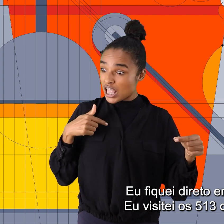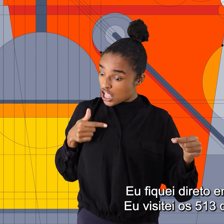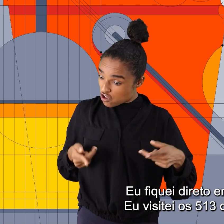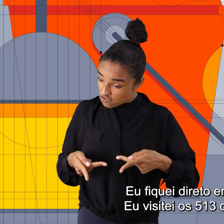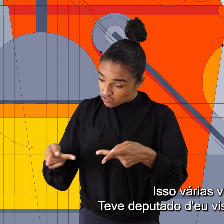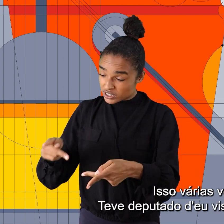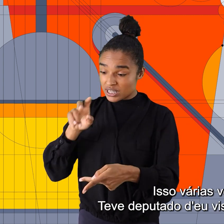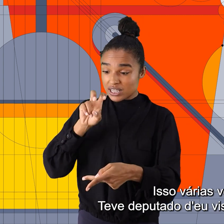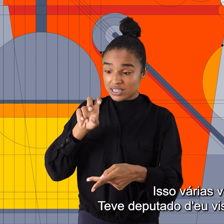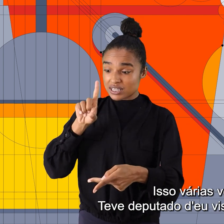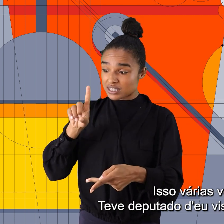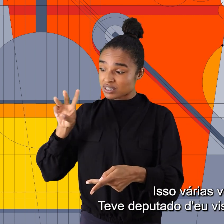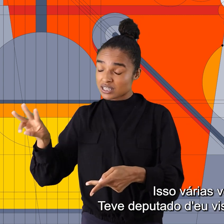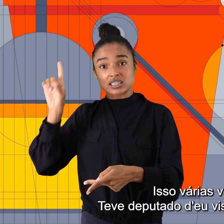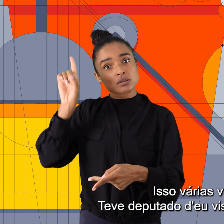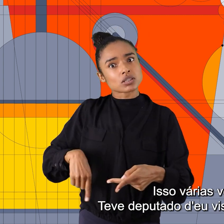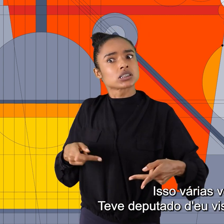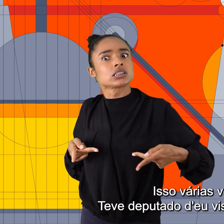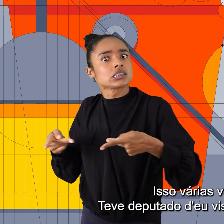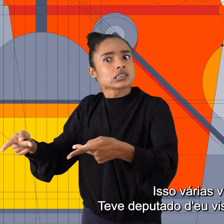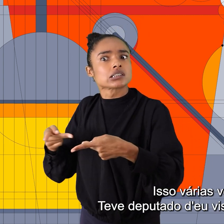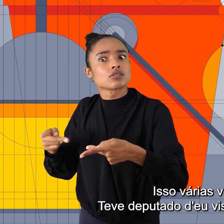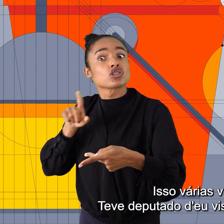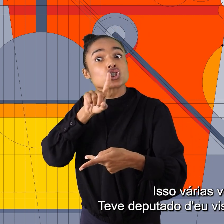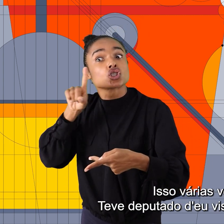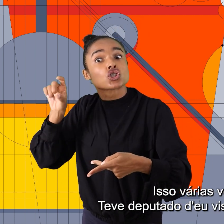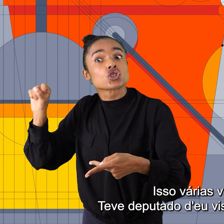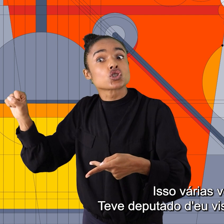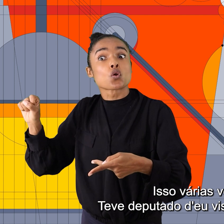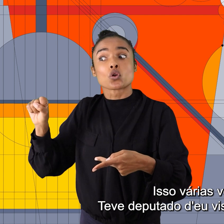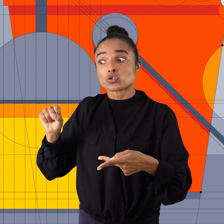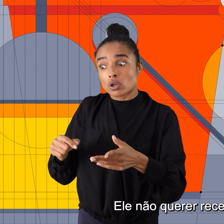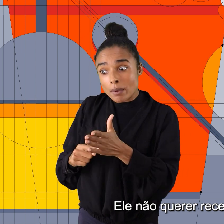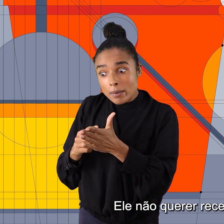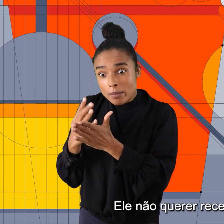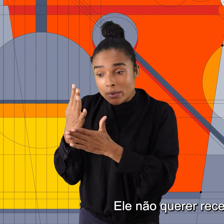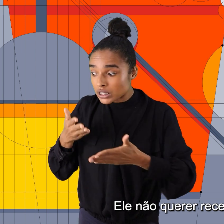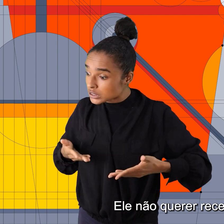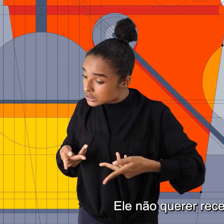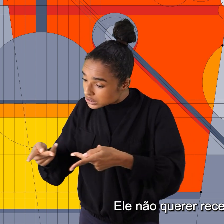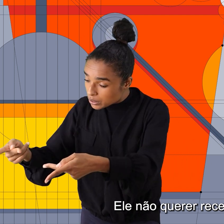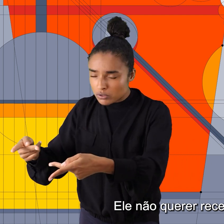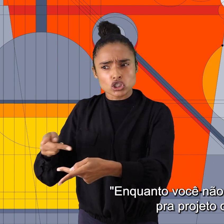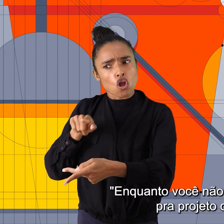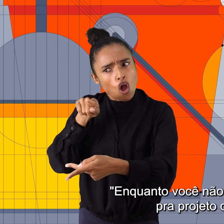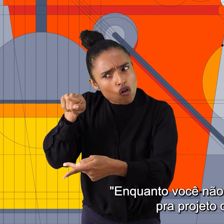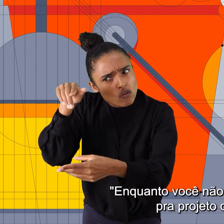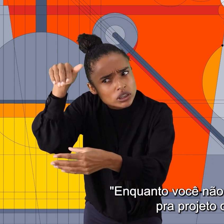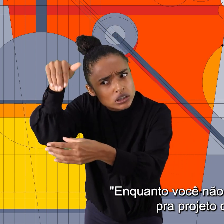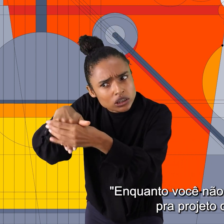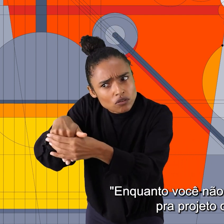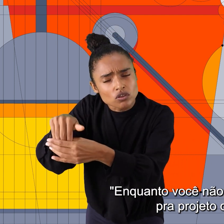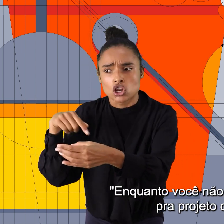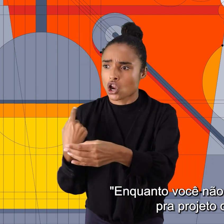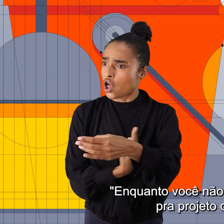513 deputados e isso várias vezes. Teve deputados de eu visitar 118 vezes. Ele não querer receber a gente enquanto você